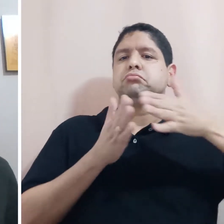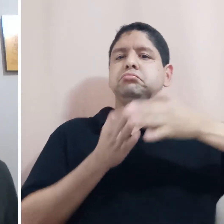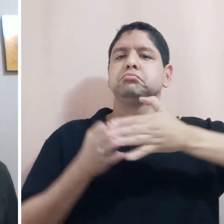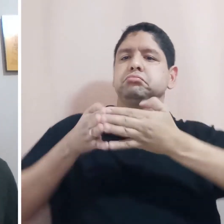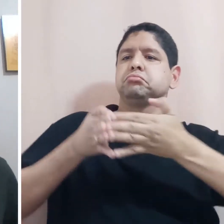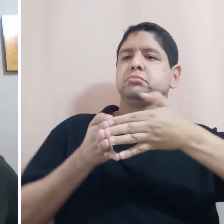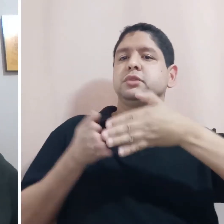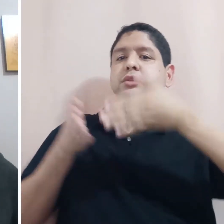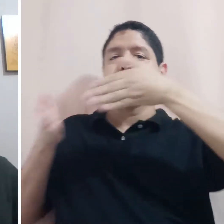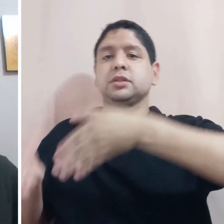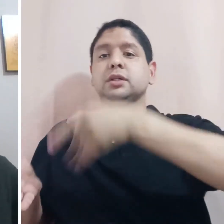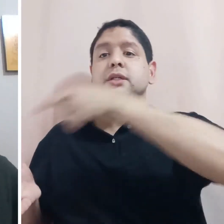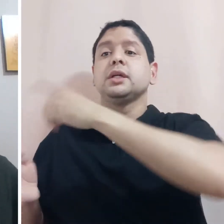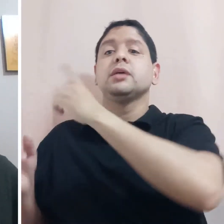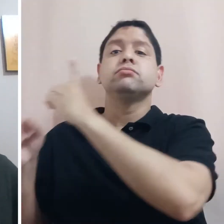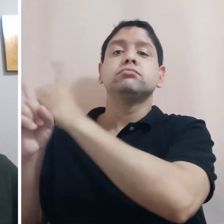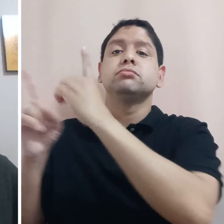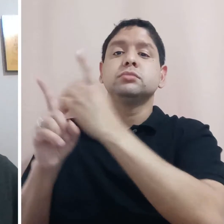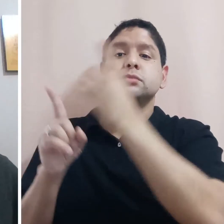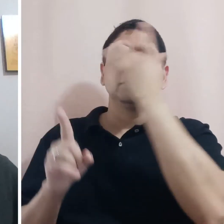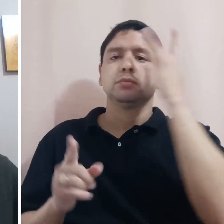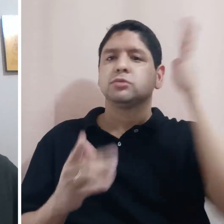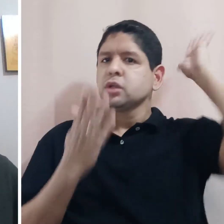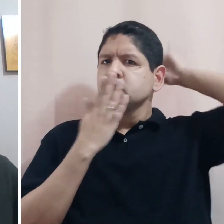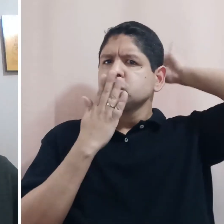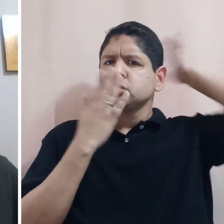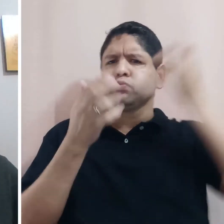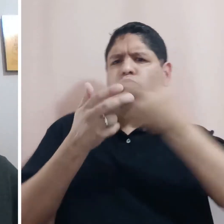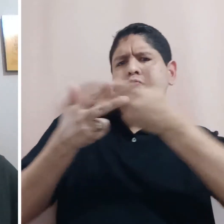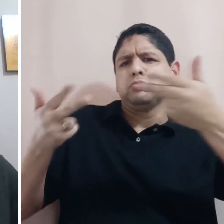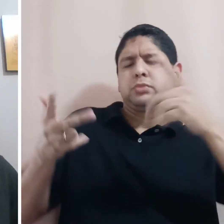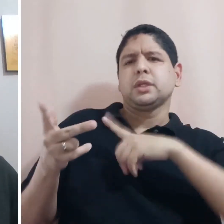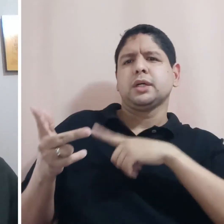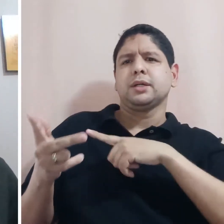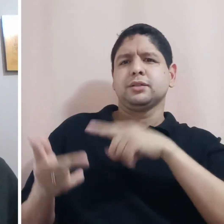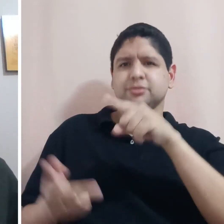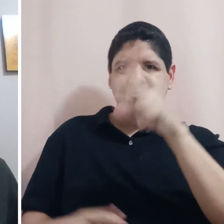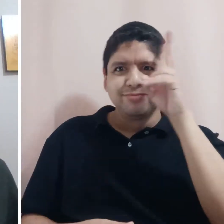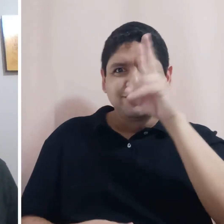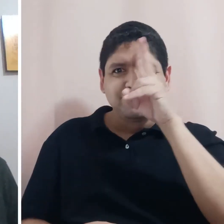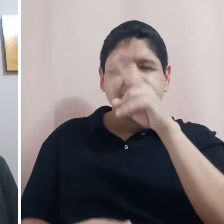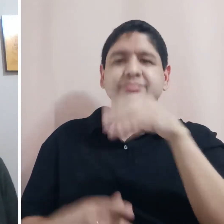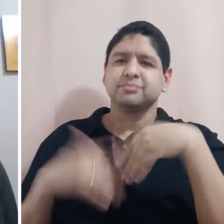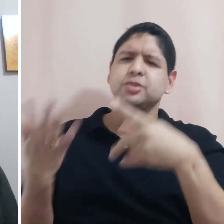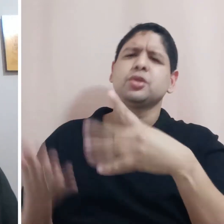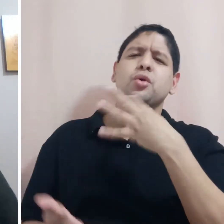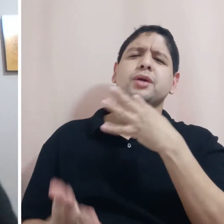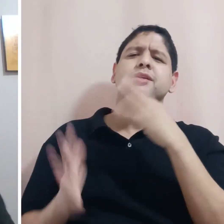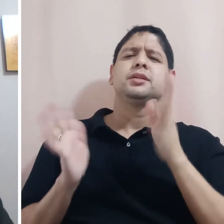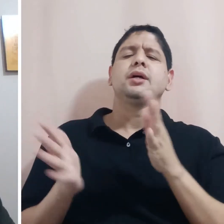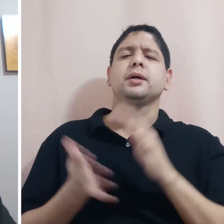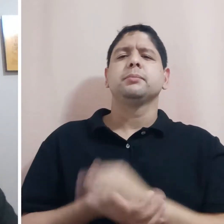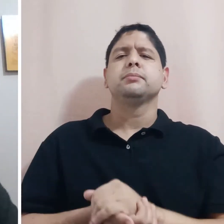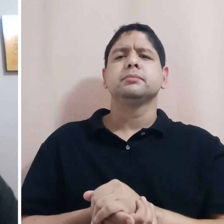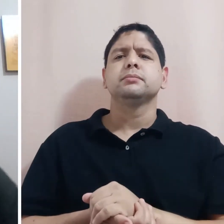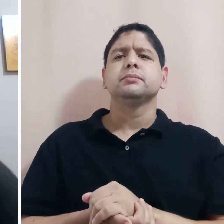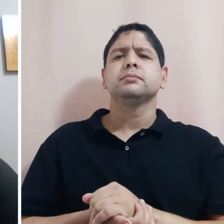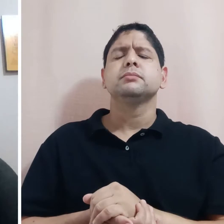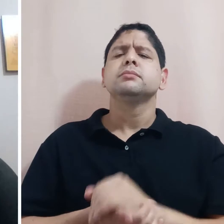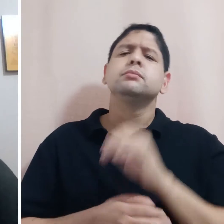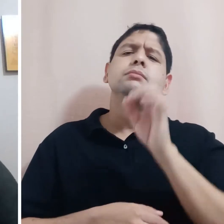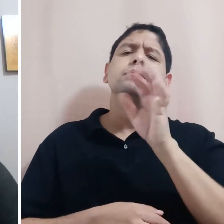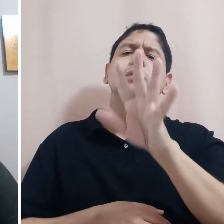fizeram lá os primeiros contatos com povos indígenas que aqui viviam. Bem, você já ouviu falar